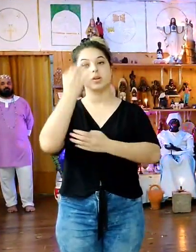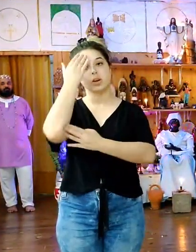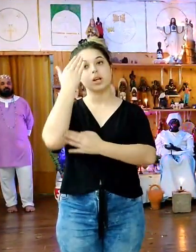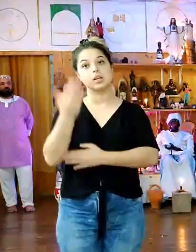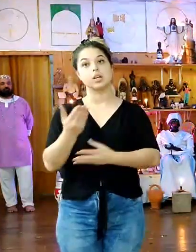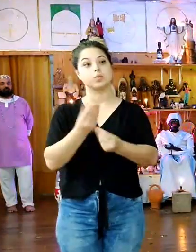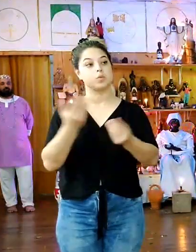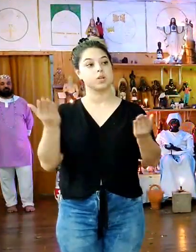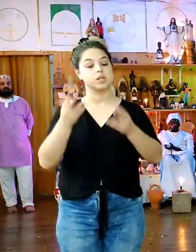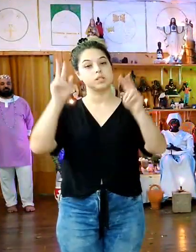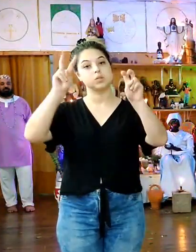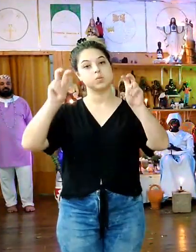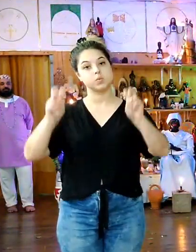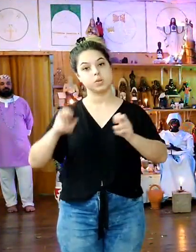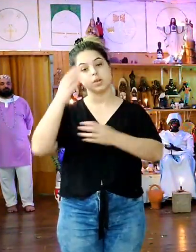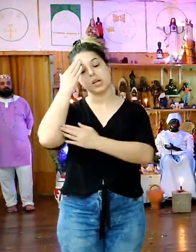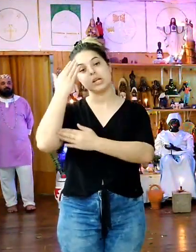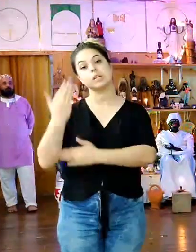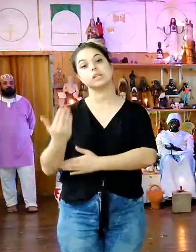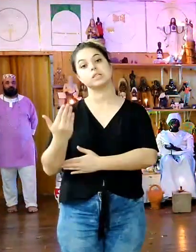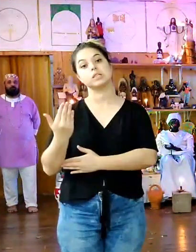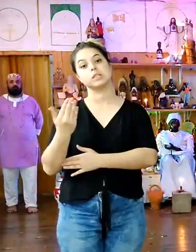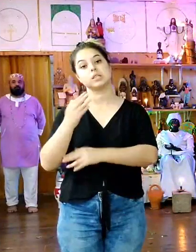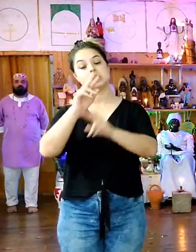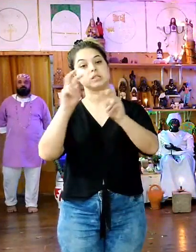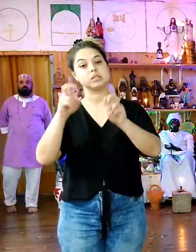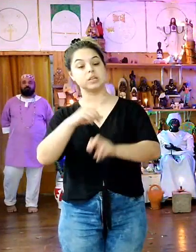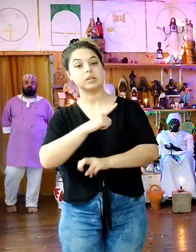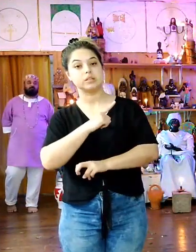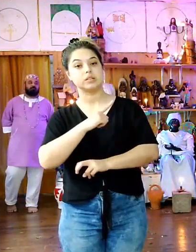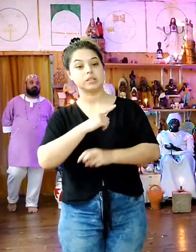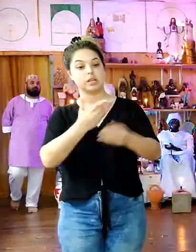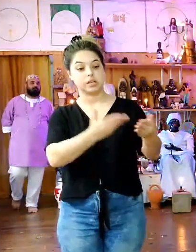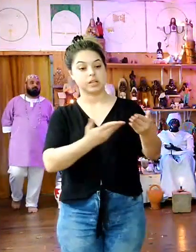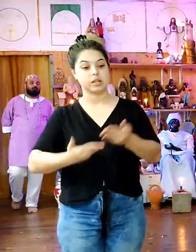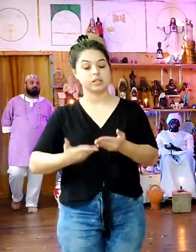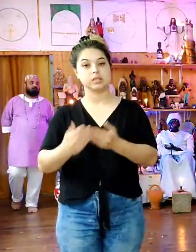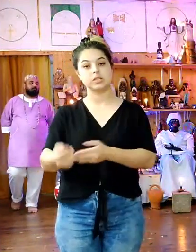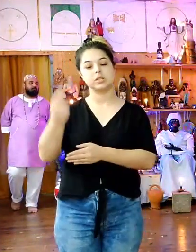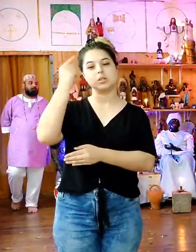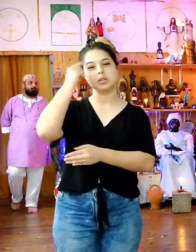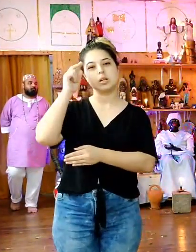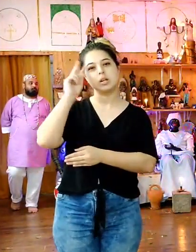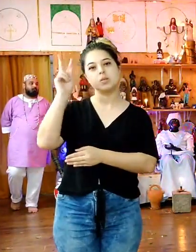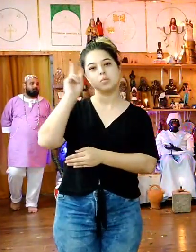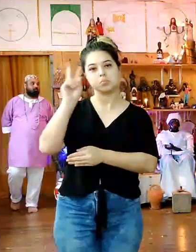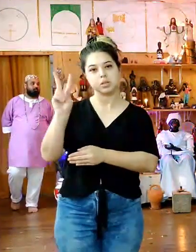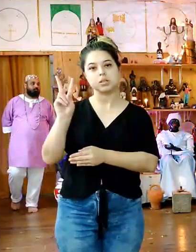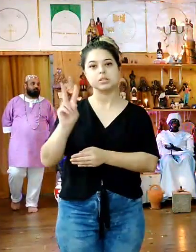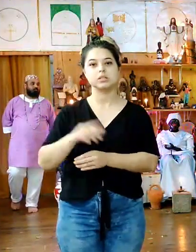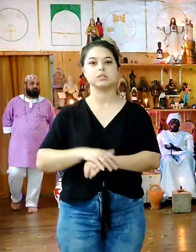agradecer muito esse momento, agradecer o fato de ter trazido para a memória